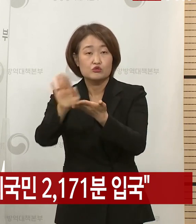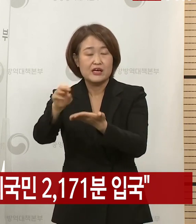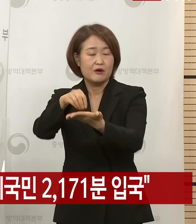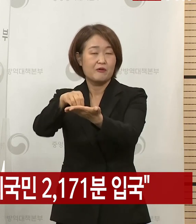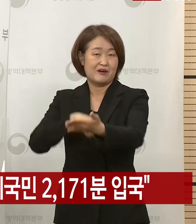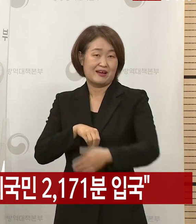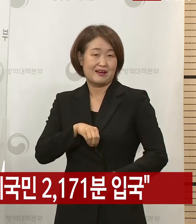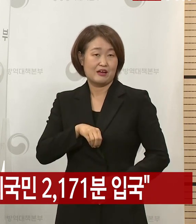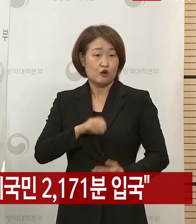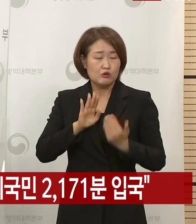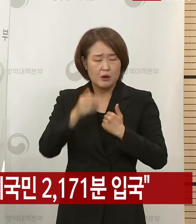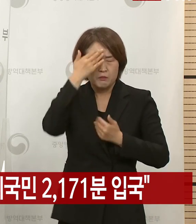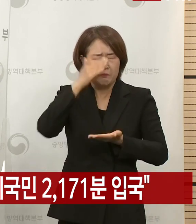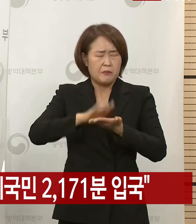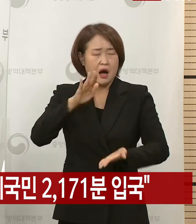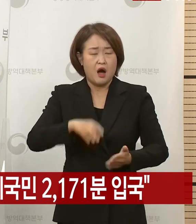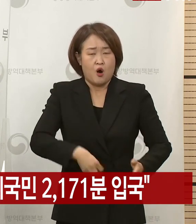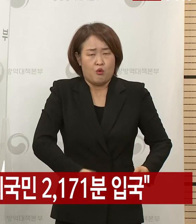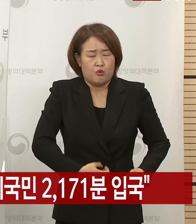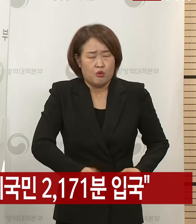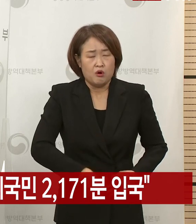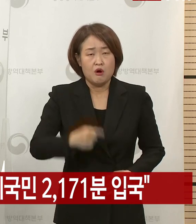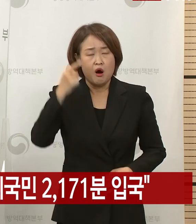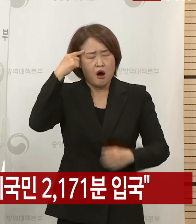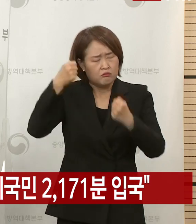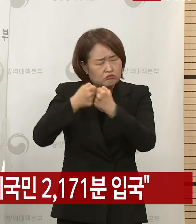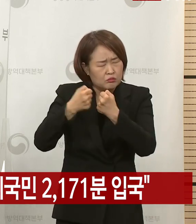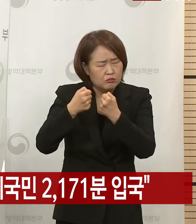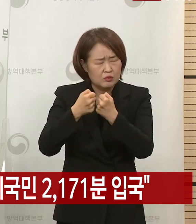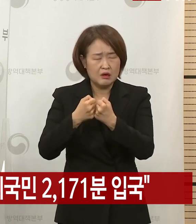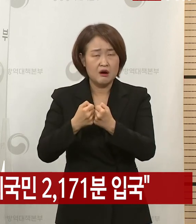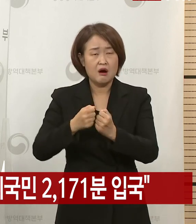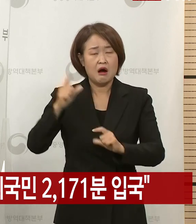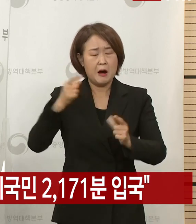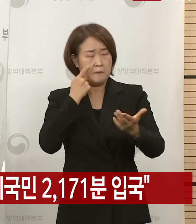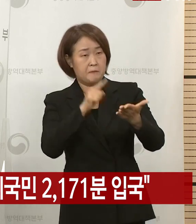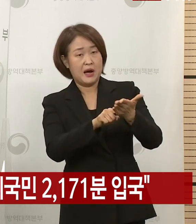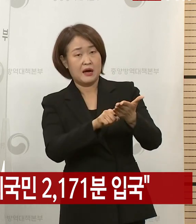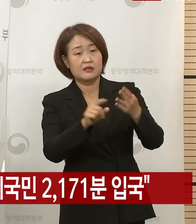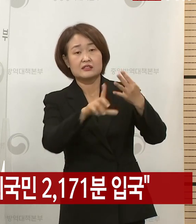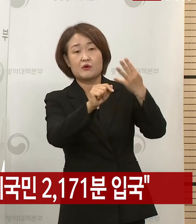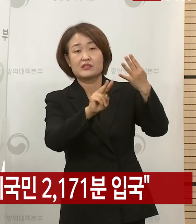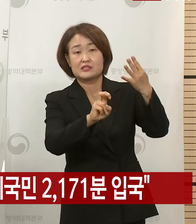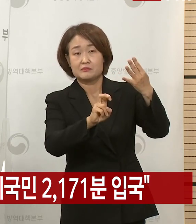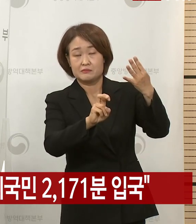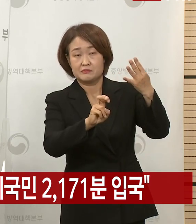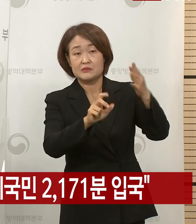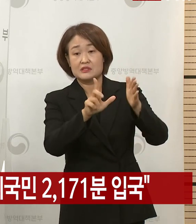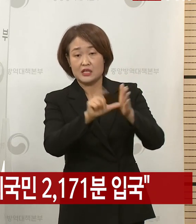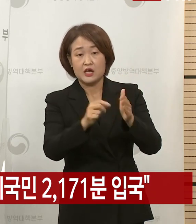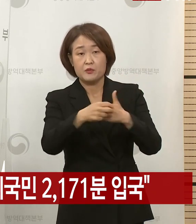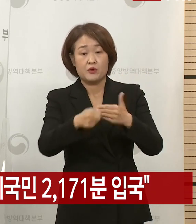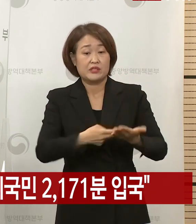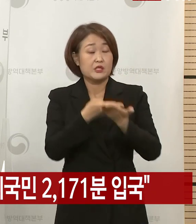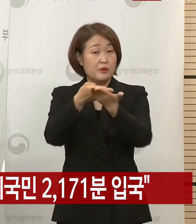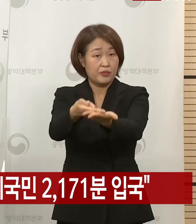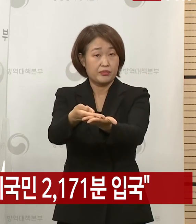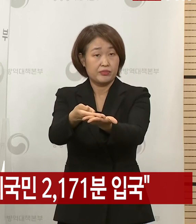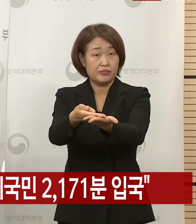이후 발열, 설사, 두통 등 증상이 발생하여 4월 21일 의료기관 입원